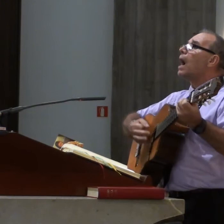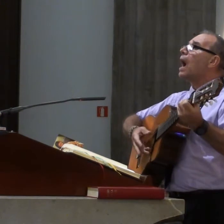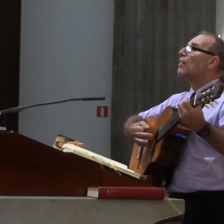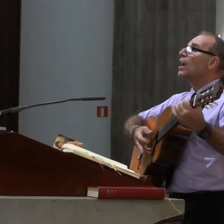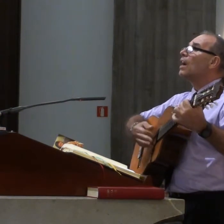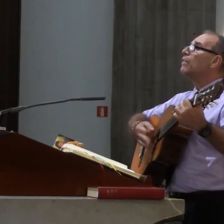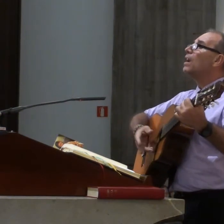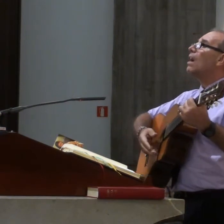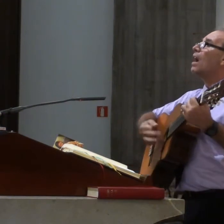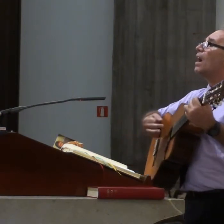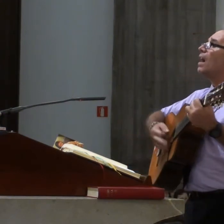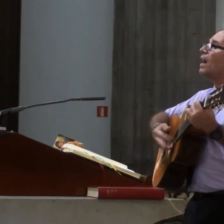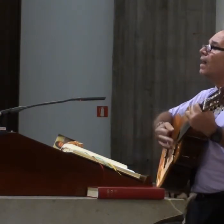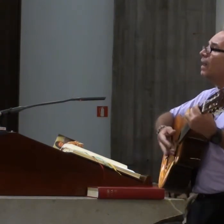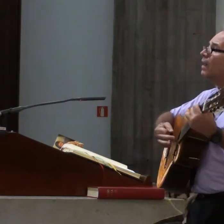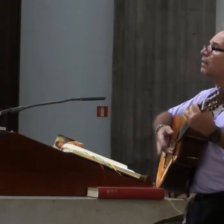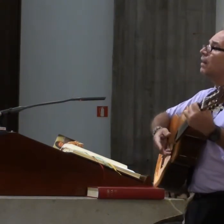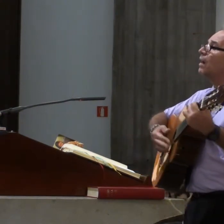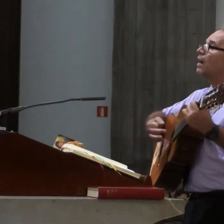forma de